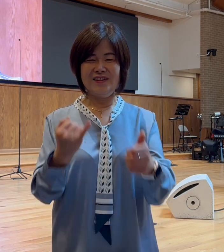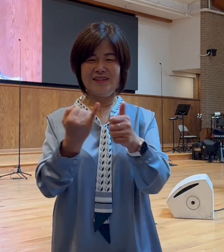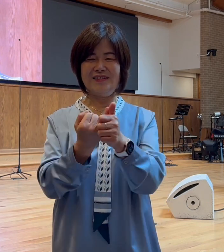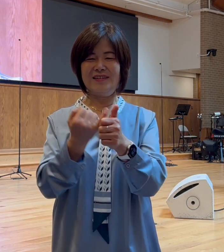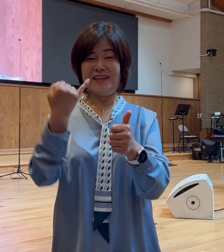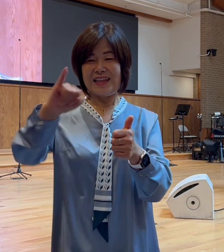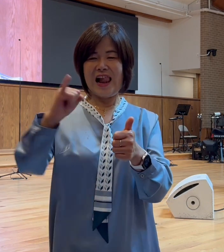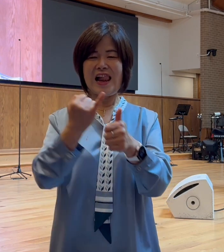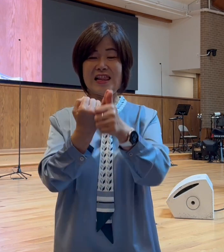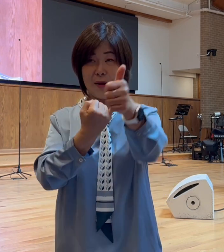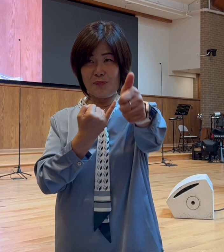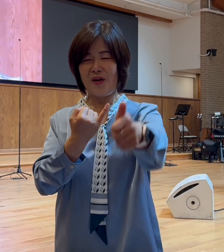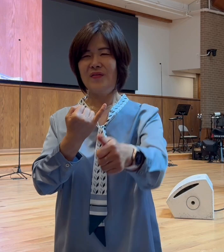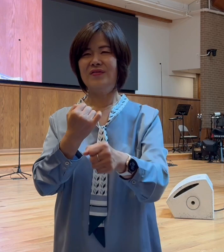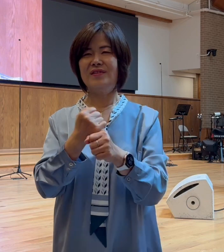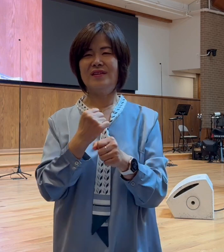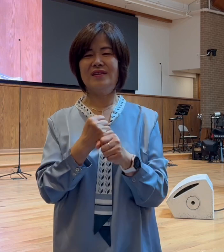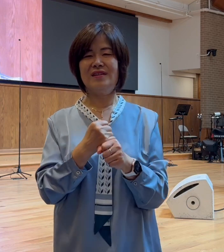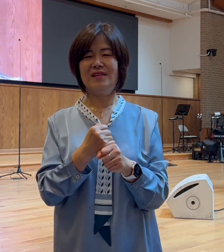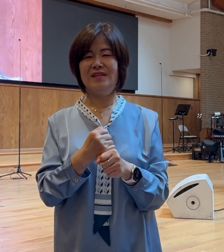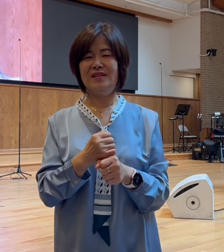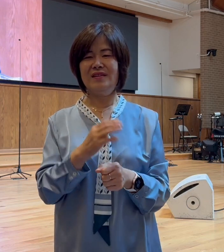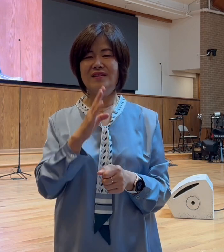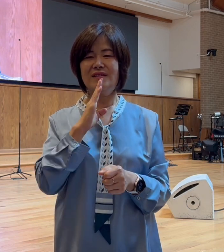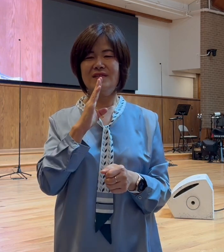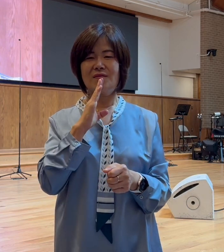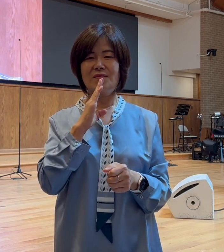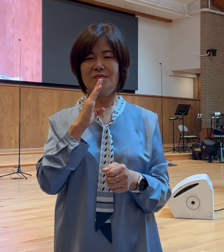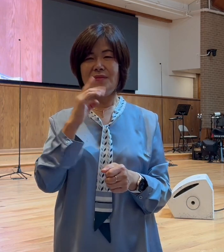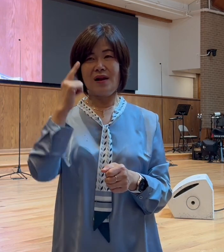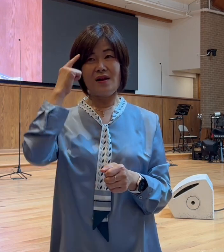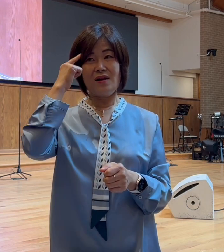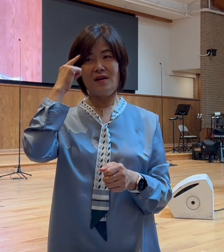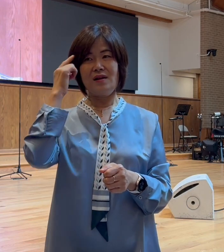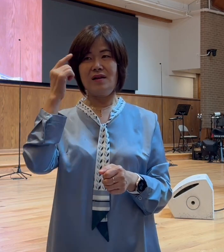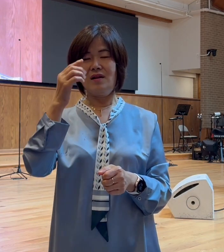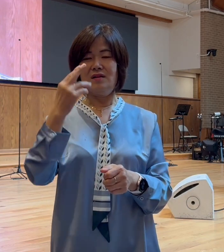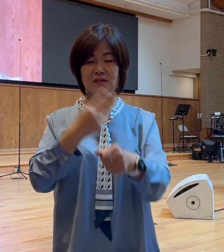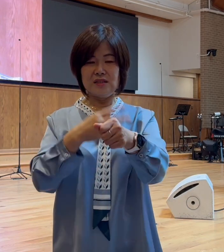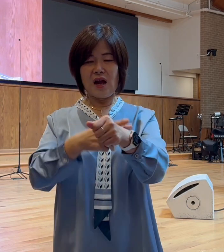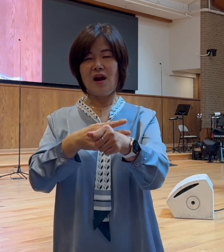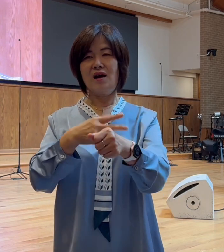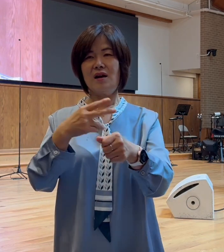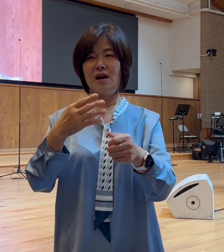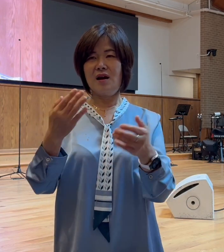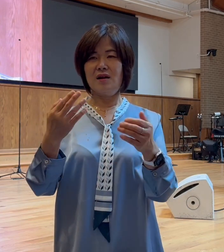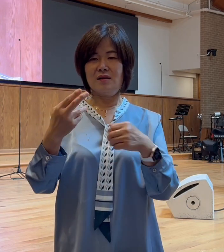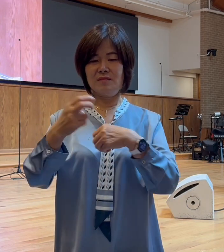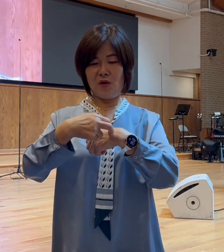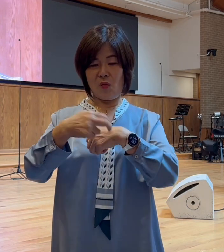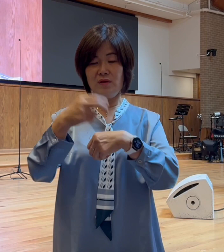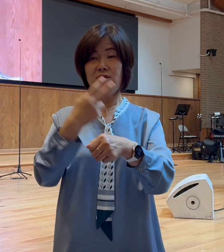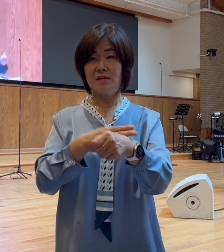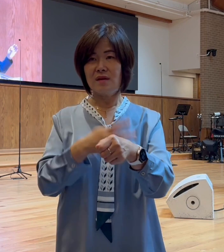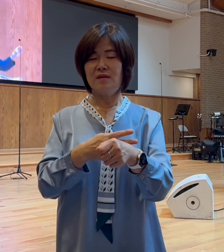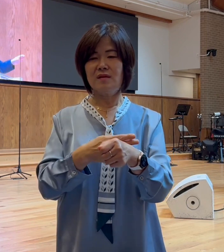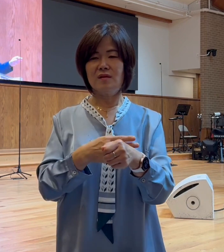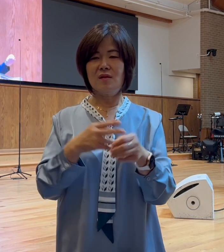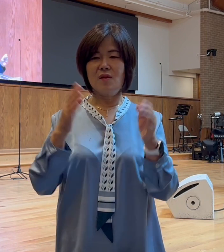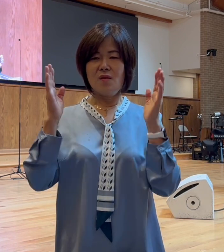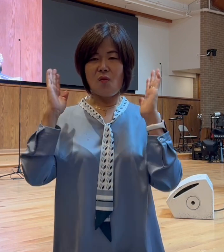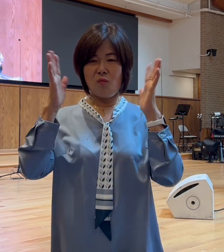이제 공보위가 됐습니다. 의학 전문 대학원을 나와가지고 이제 군대를 안 가가지고 이제 공보위 해야 되는데 딸내미는